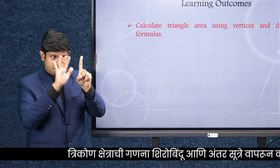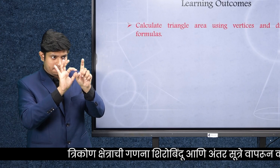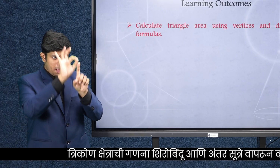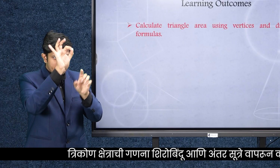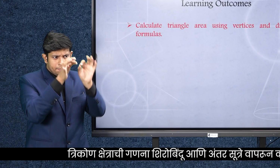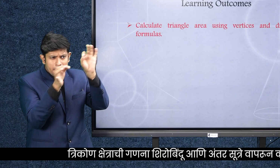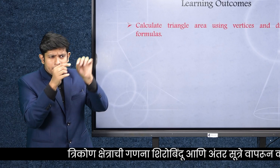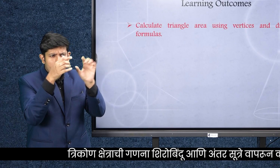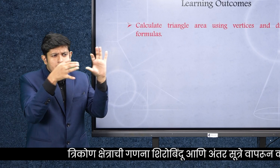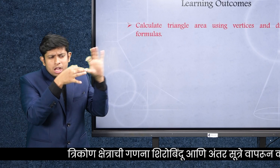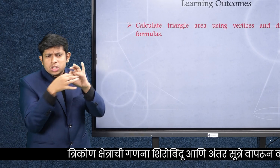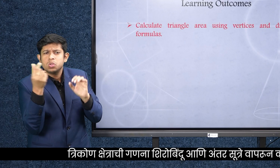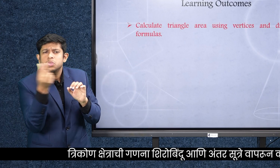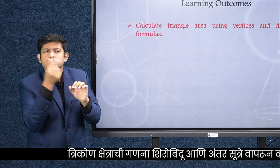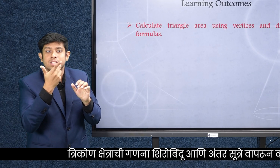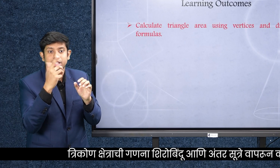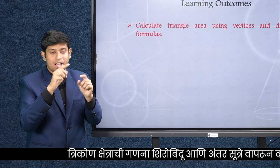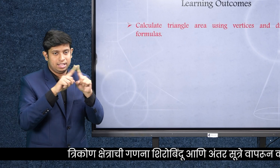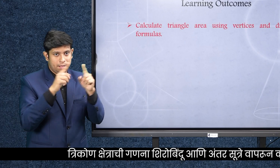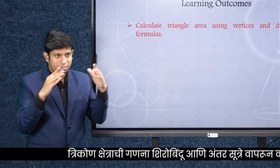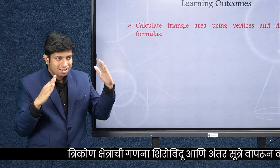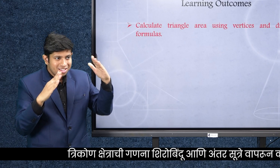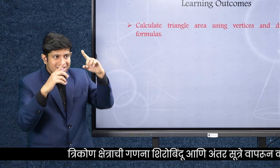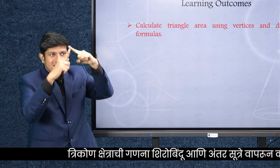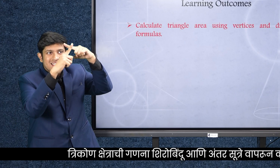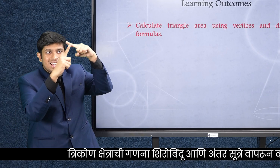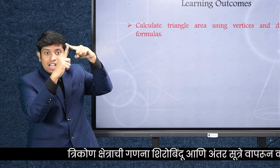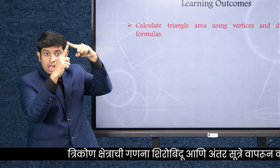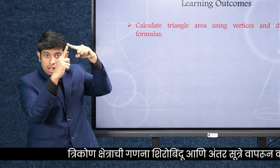शिरोबिंदू आणि अंतरसूत्रे वापरून करा.